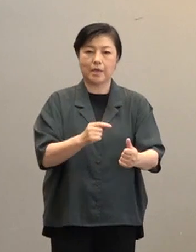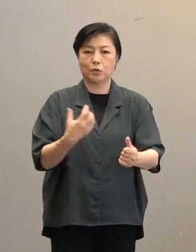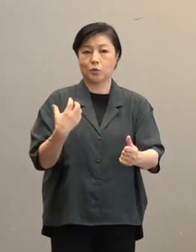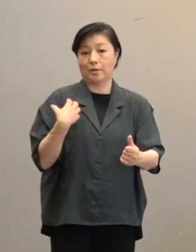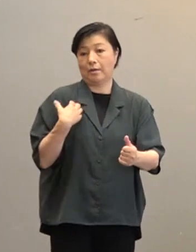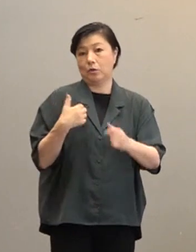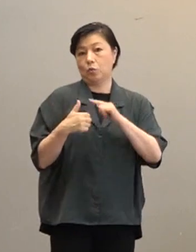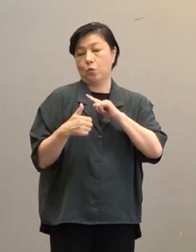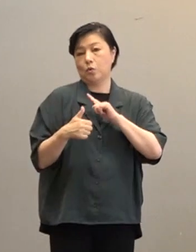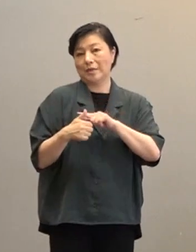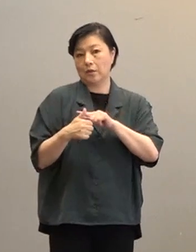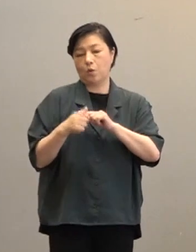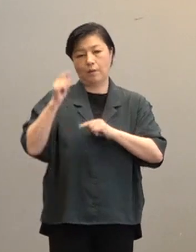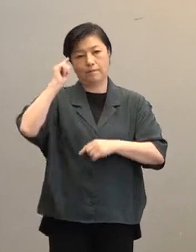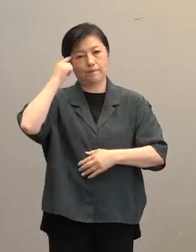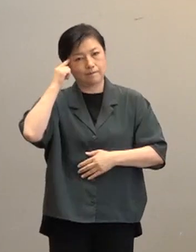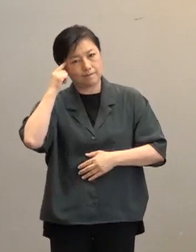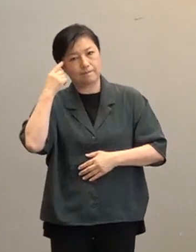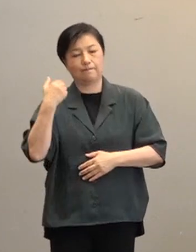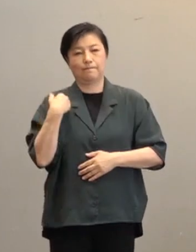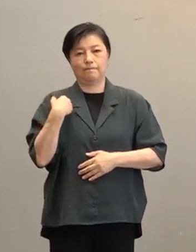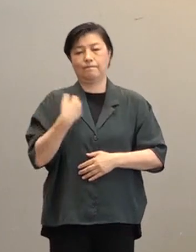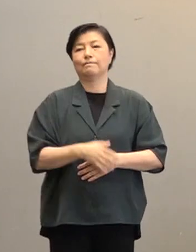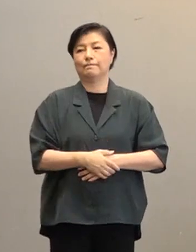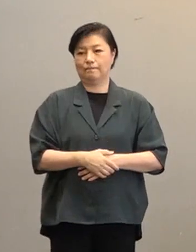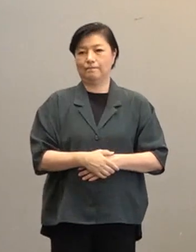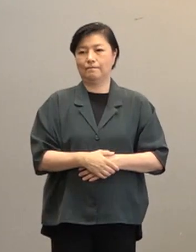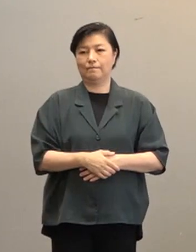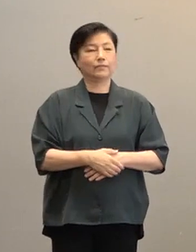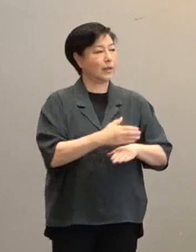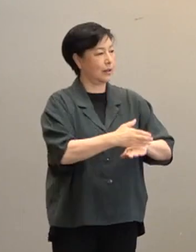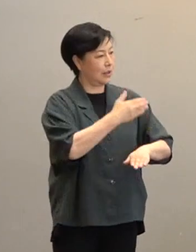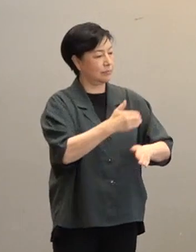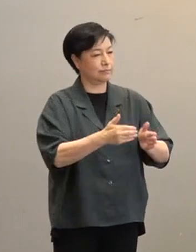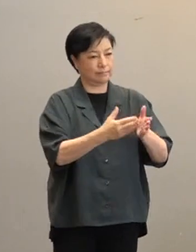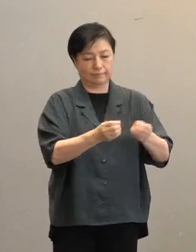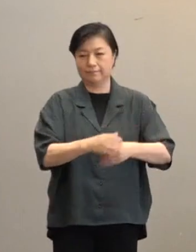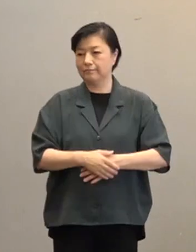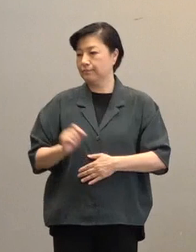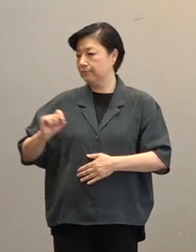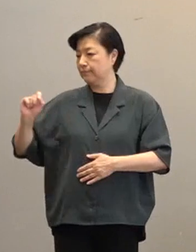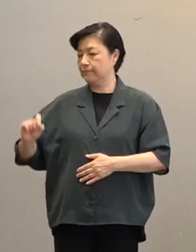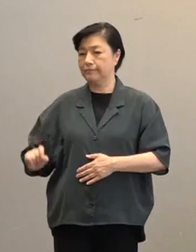が重要ではないかなと、そういうふうに思います。 ありがとうございます。以上になります。